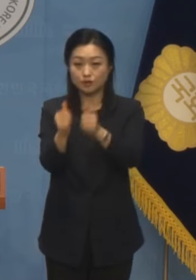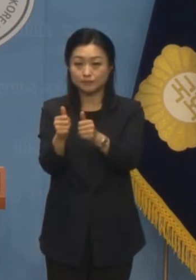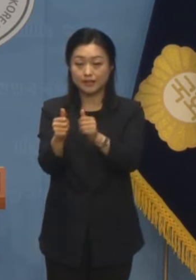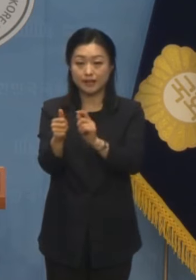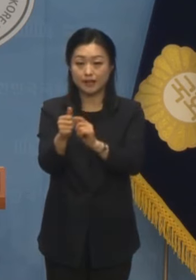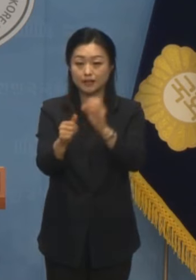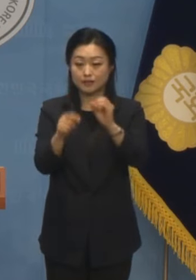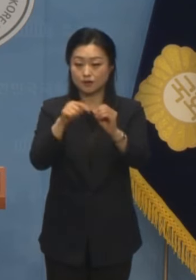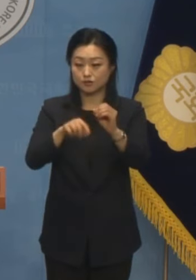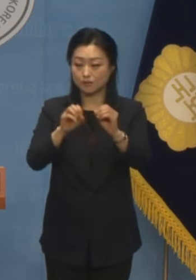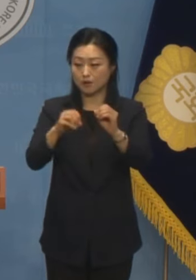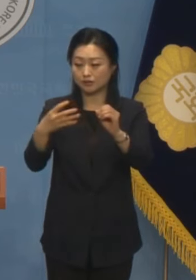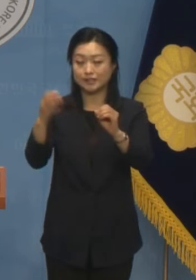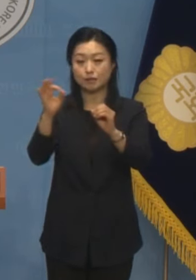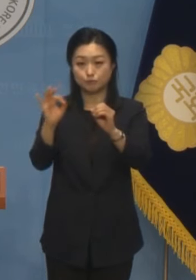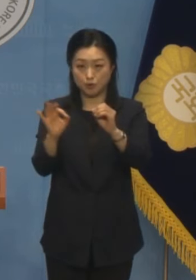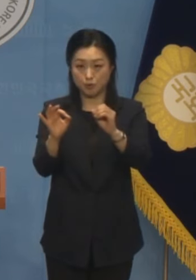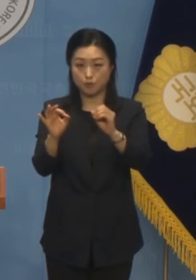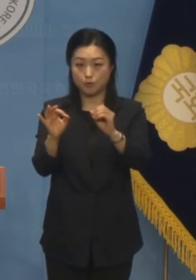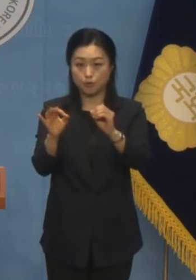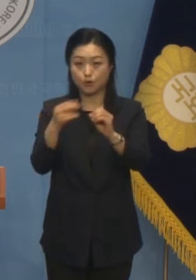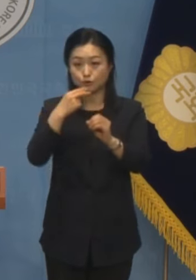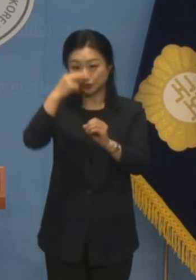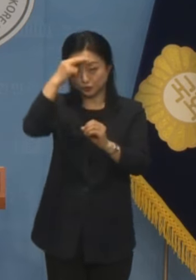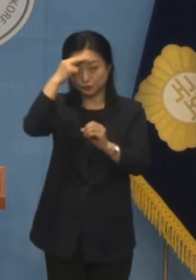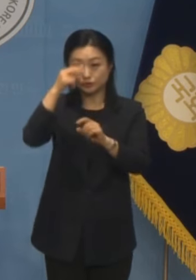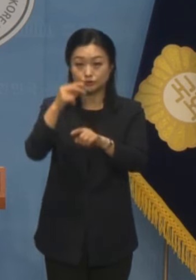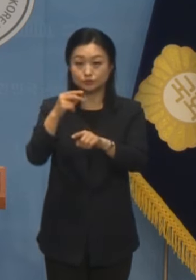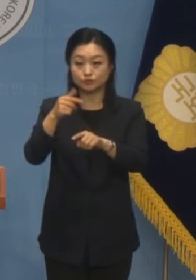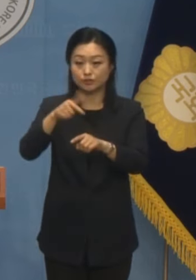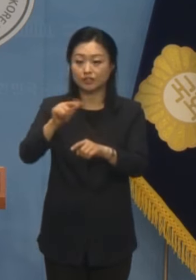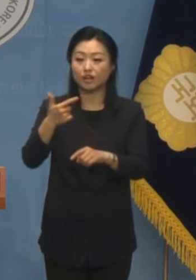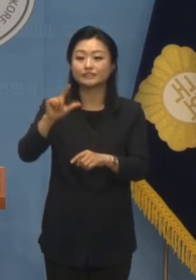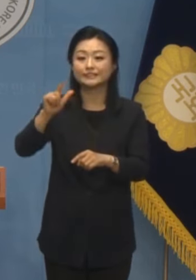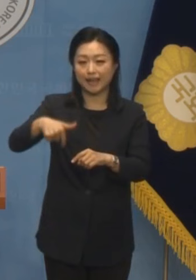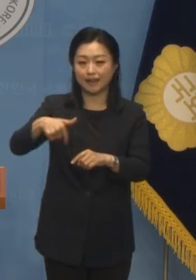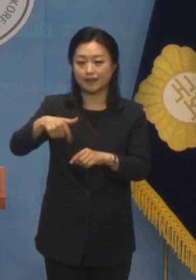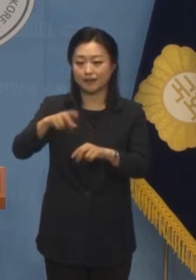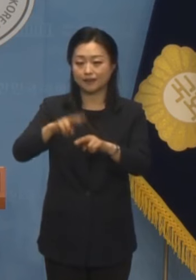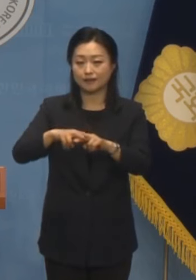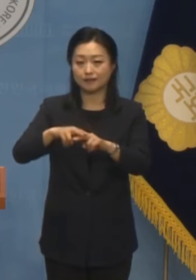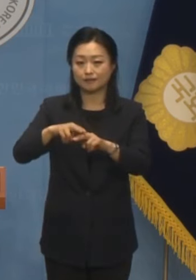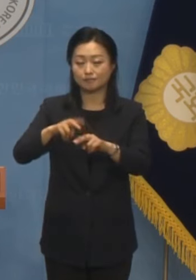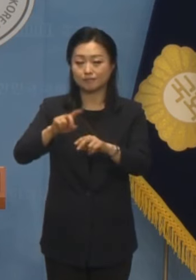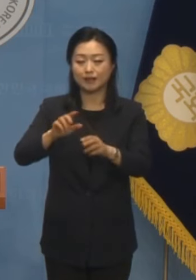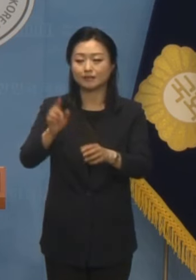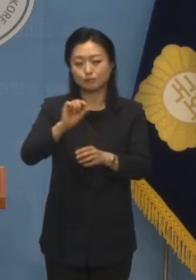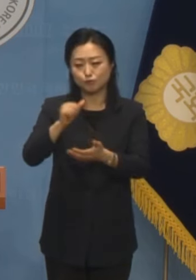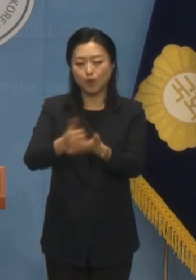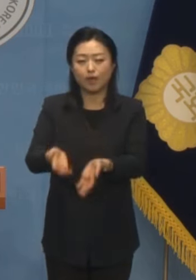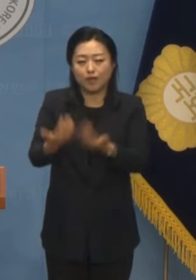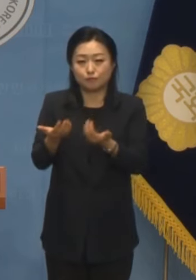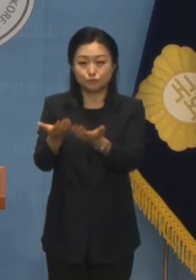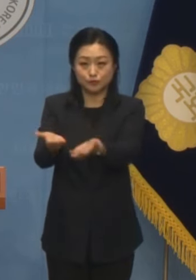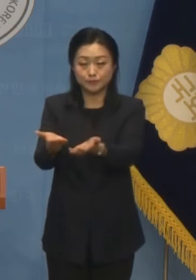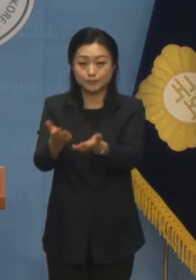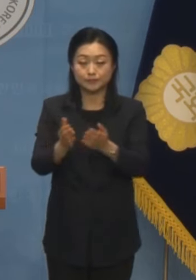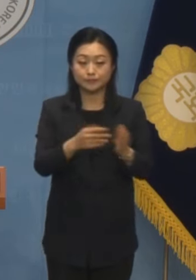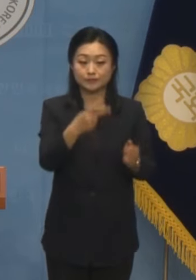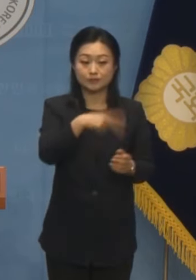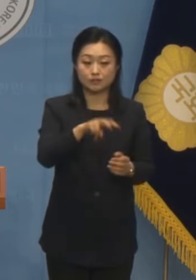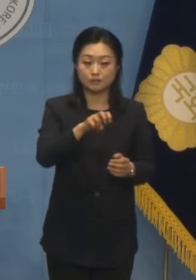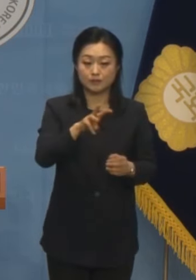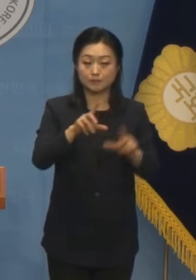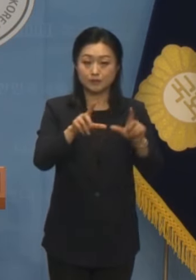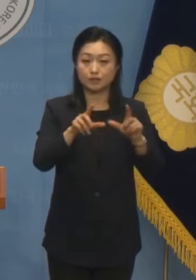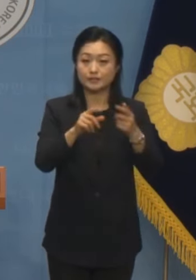경우에 0.04%의 경우에 견책 처분에 가벼운 처분에 그쳤습니다. 그리고 2023년